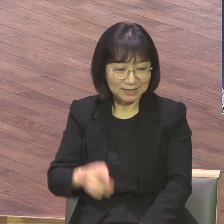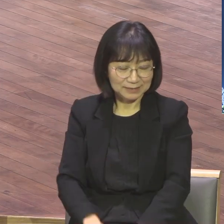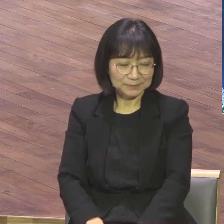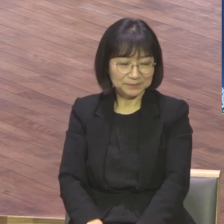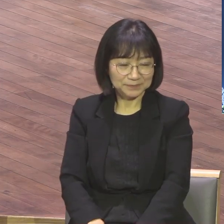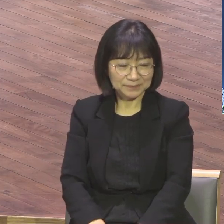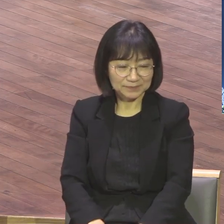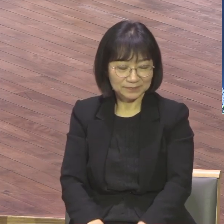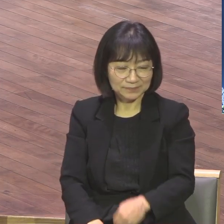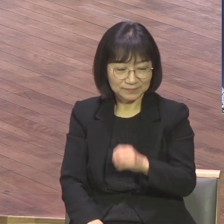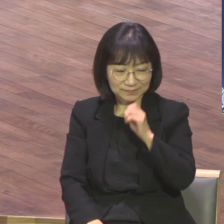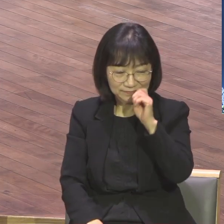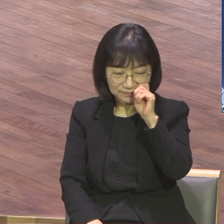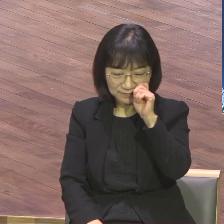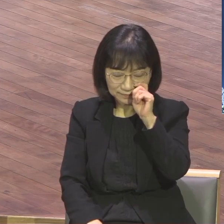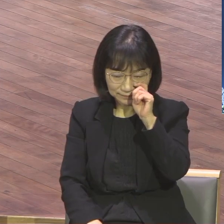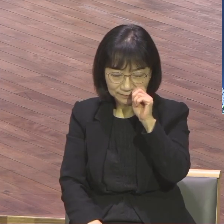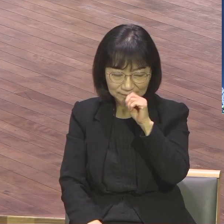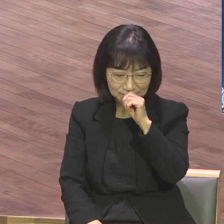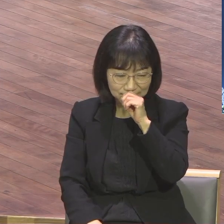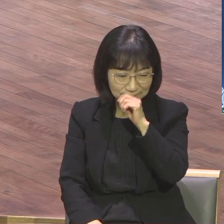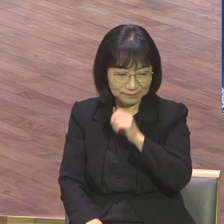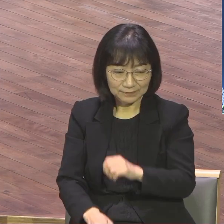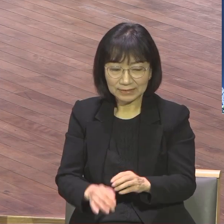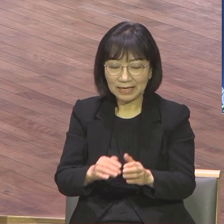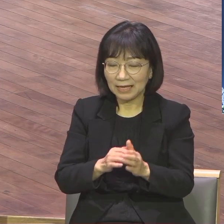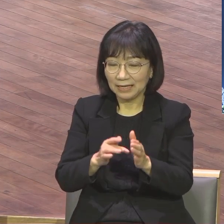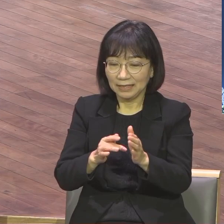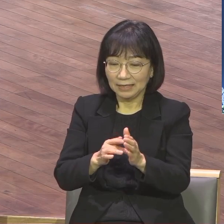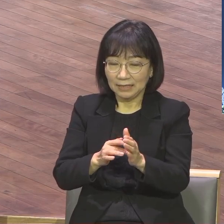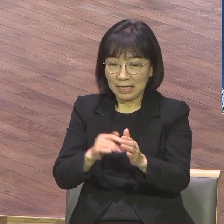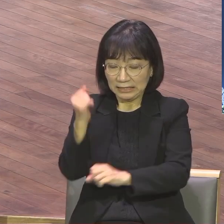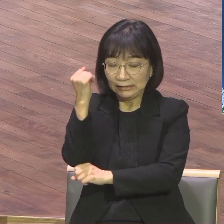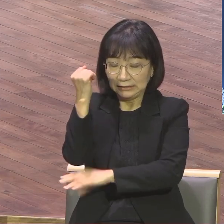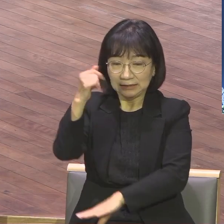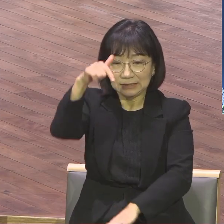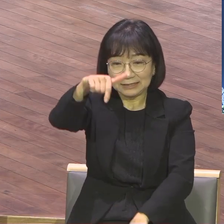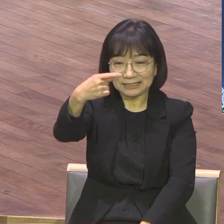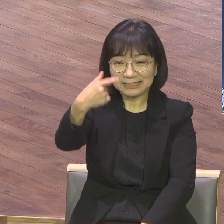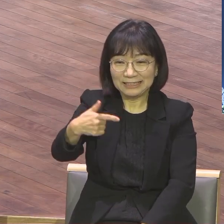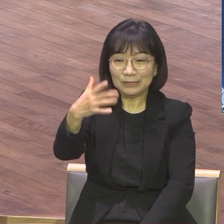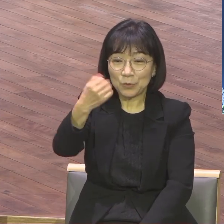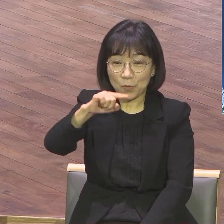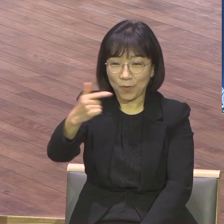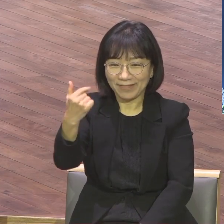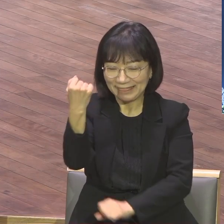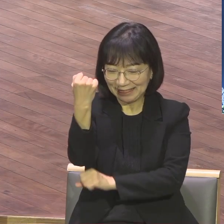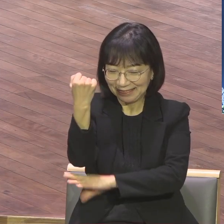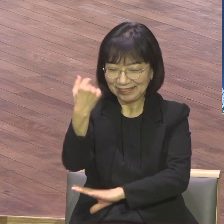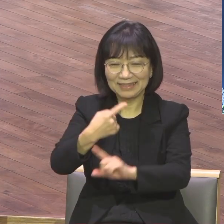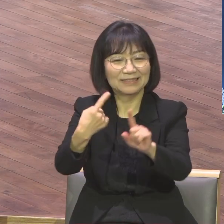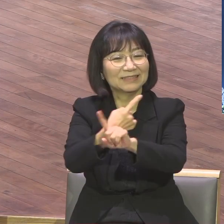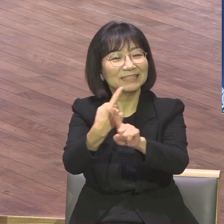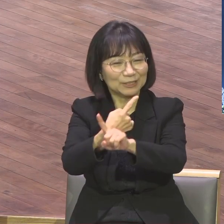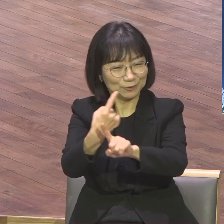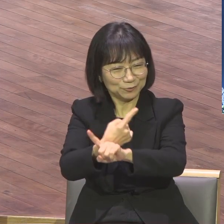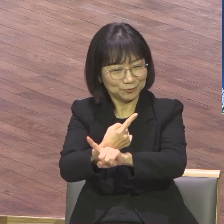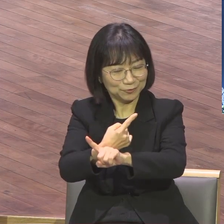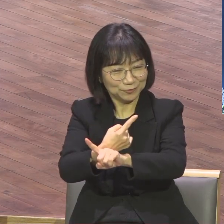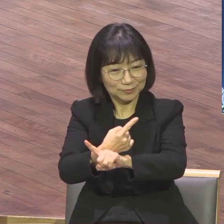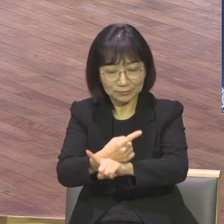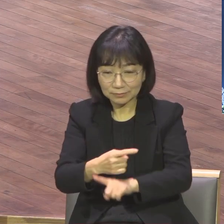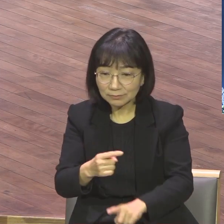예수님께서 지금 말씀하신 이 내용은 근원적 치유입니다. 근본적 치유를 강조하는 겁니다. 근본적 치유가